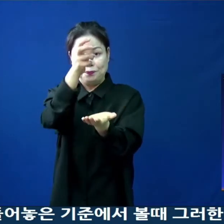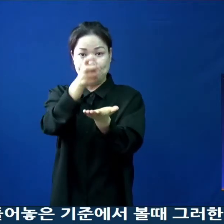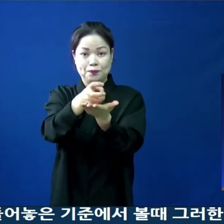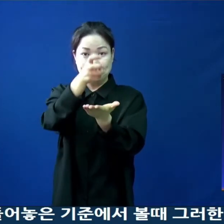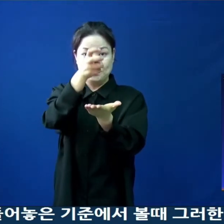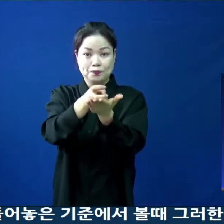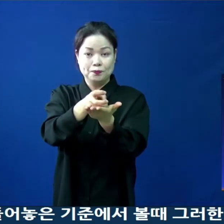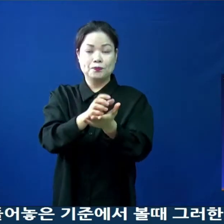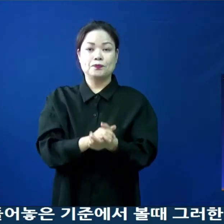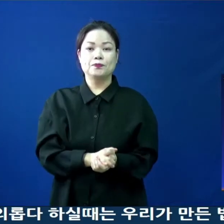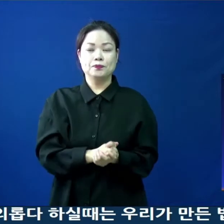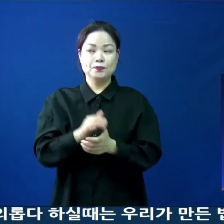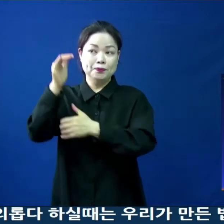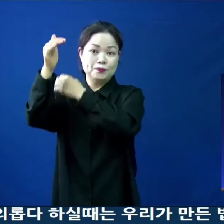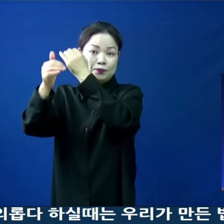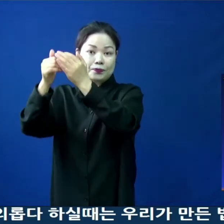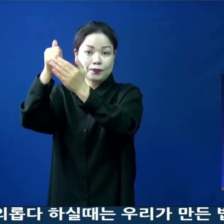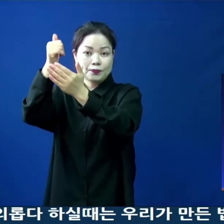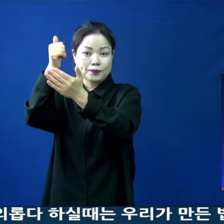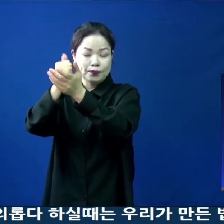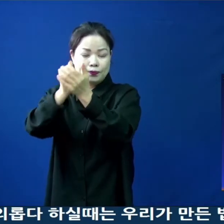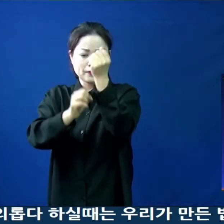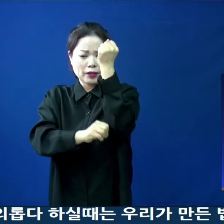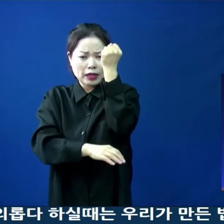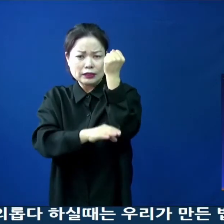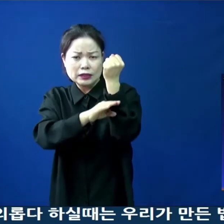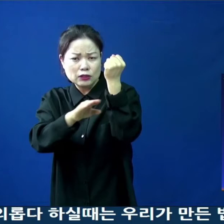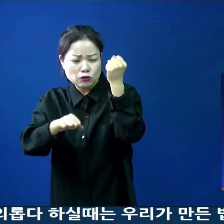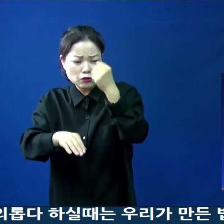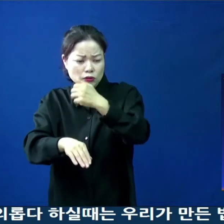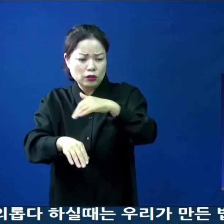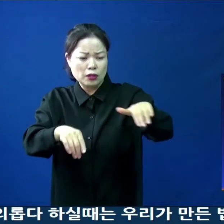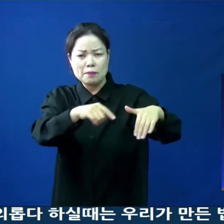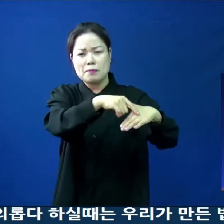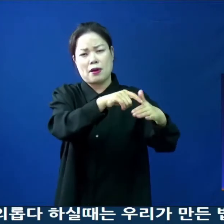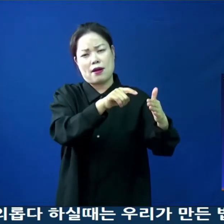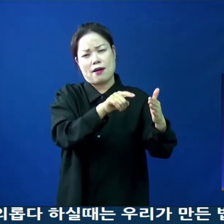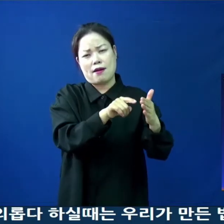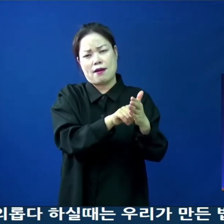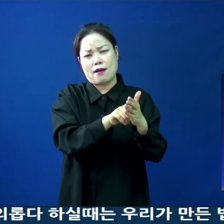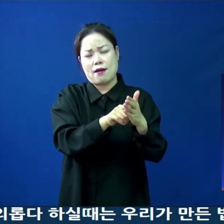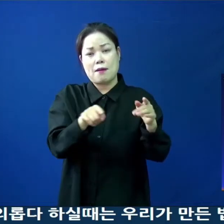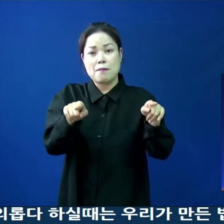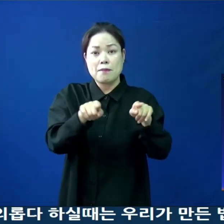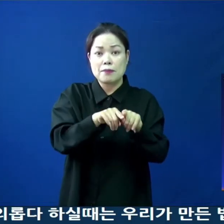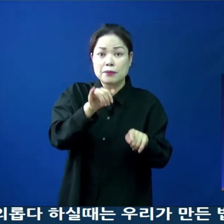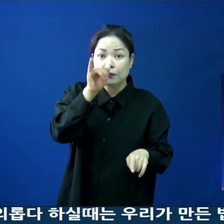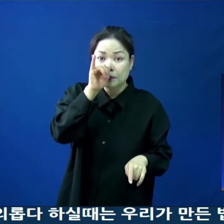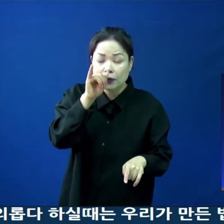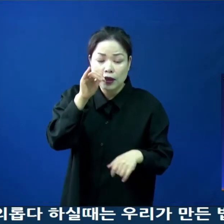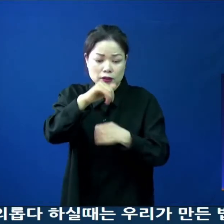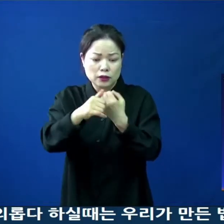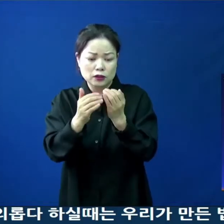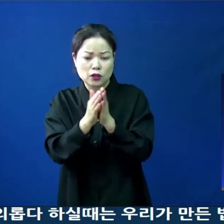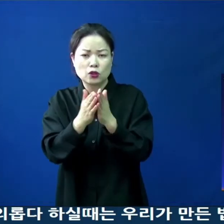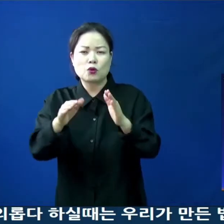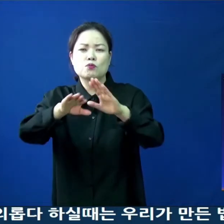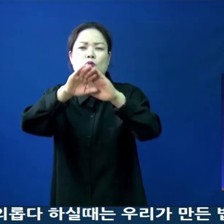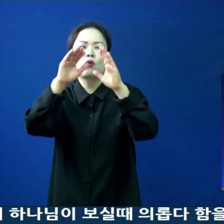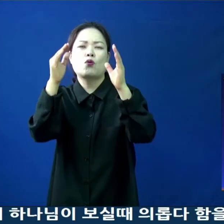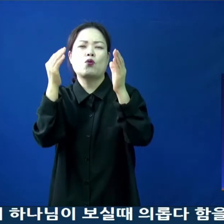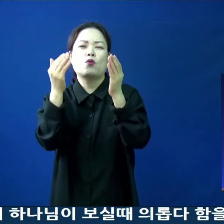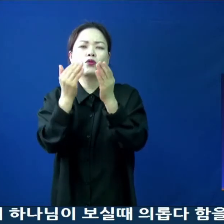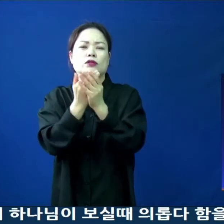율법입니다. 하나님의 기준은 우리의 마음까지 적용됩니다. 그래서 성경은 모든